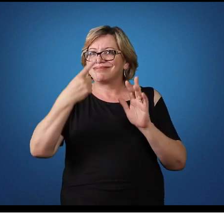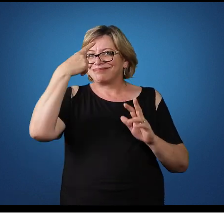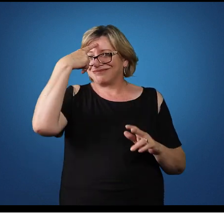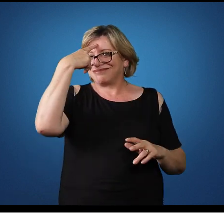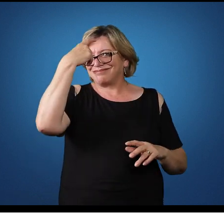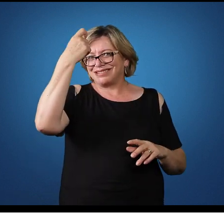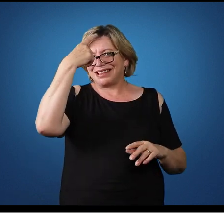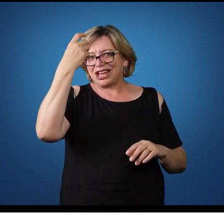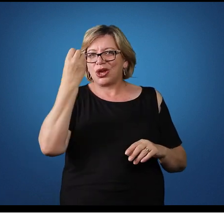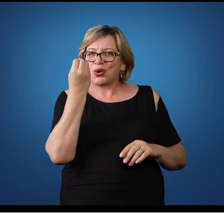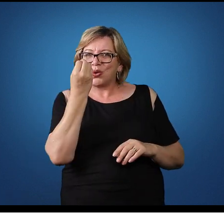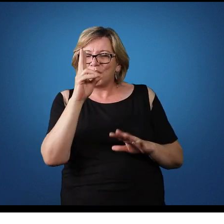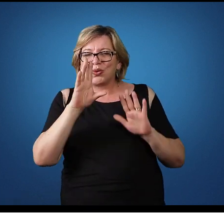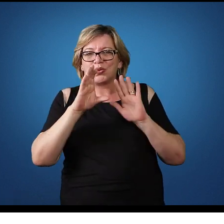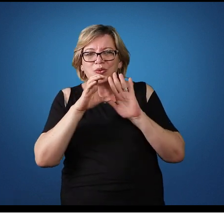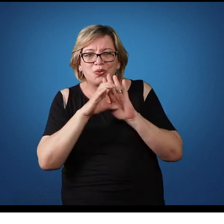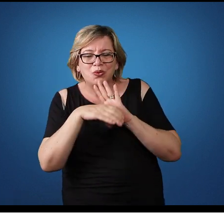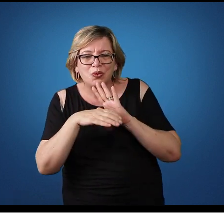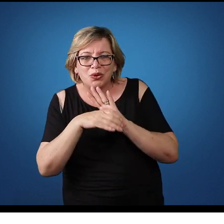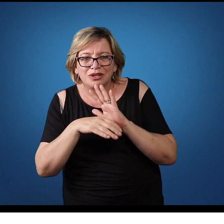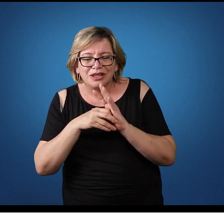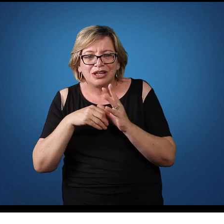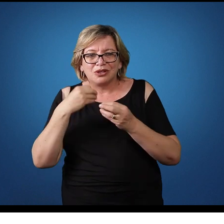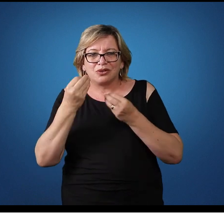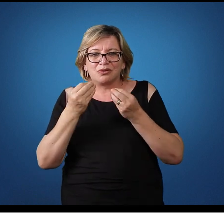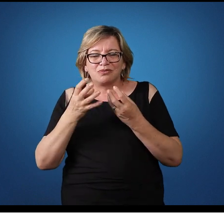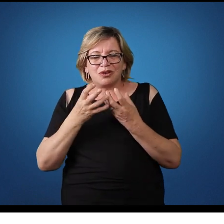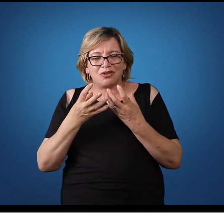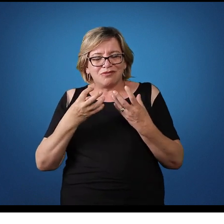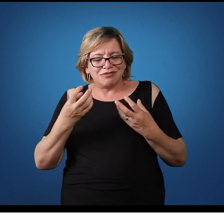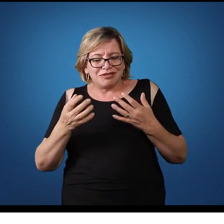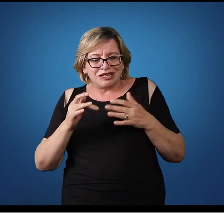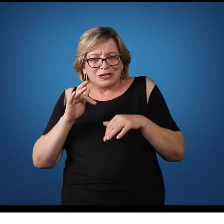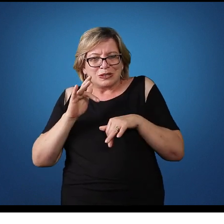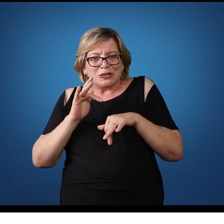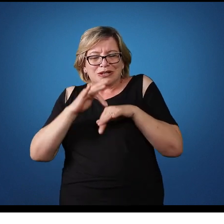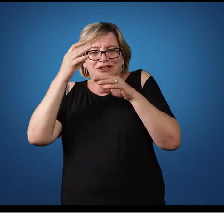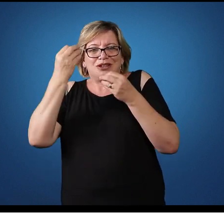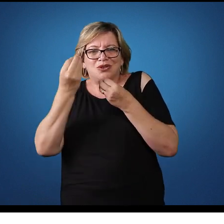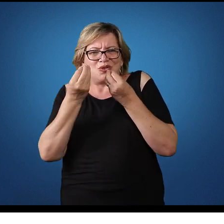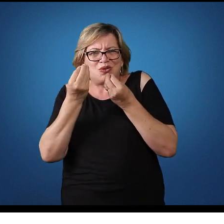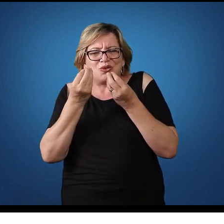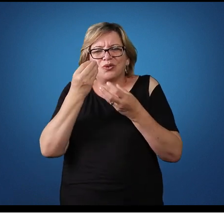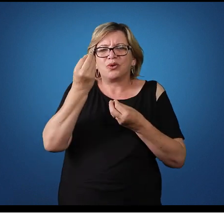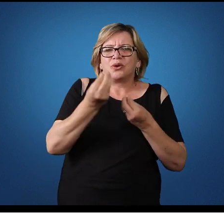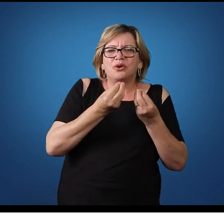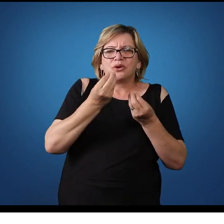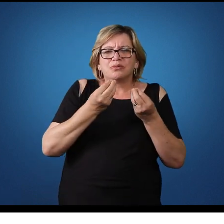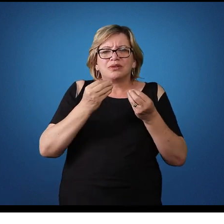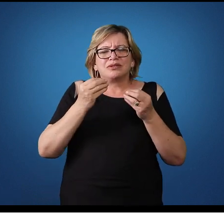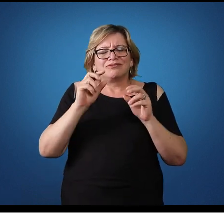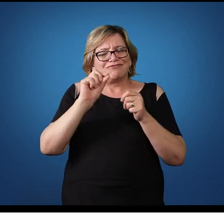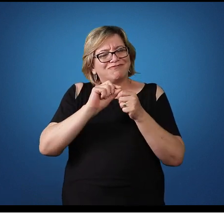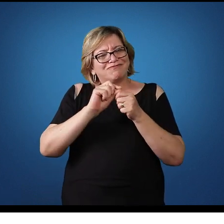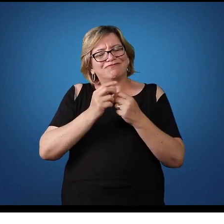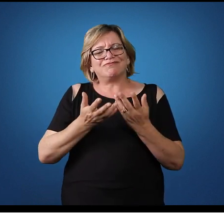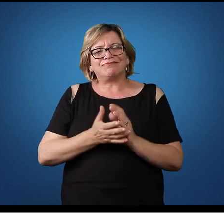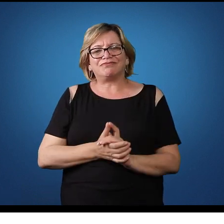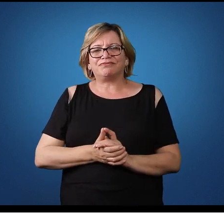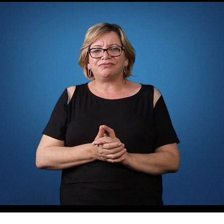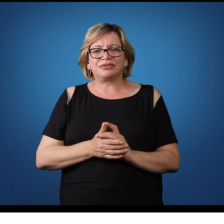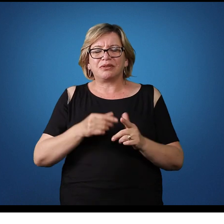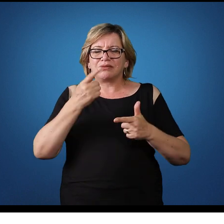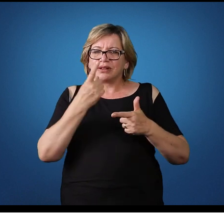ideia ou o conceito através da forma sensível, da forma material, da forma concreta.